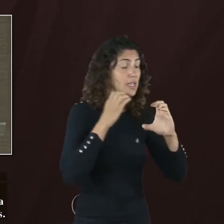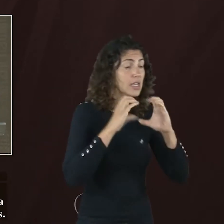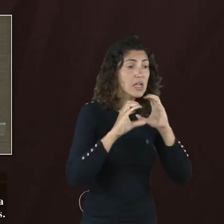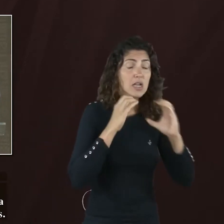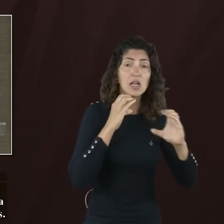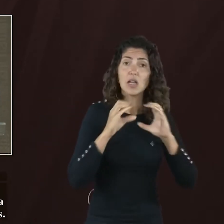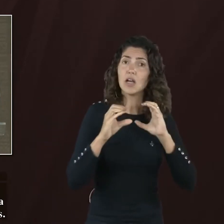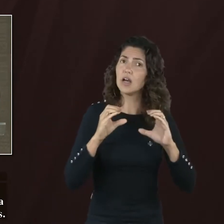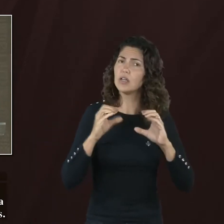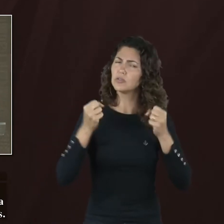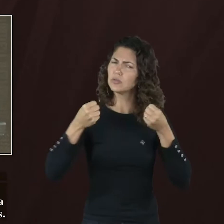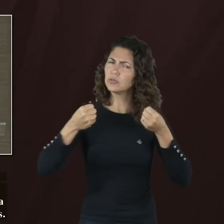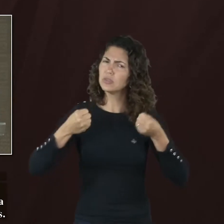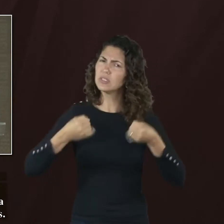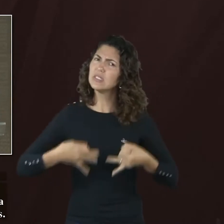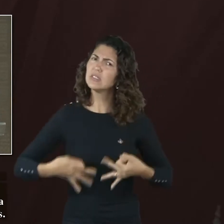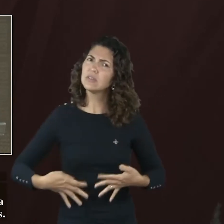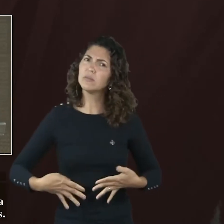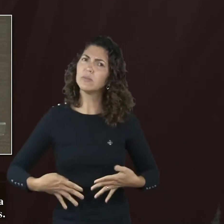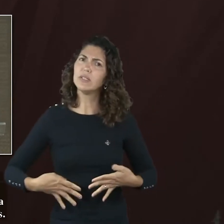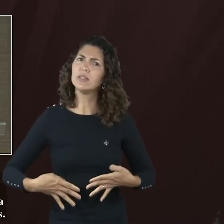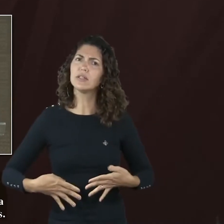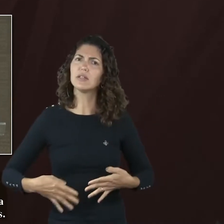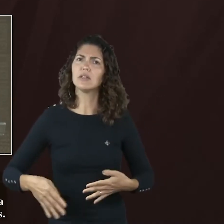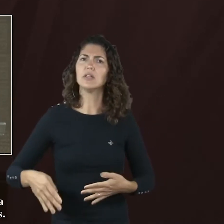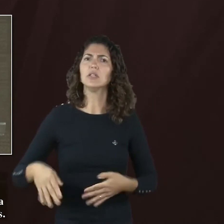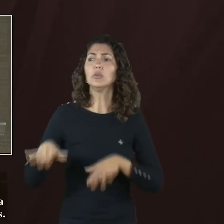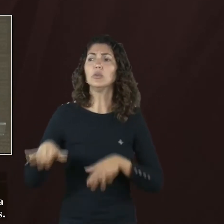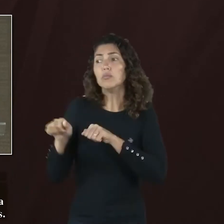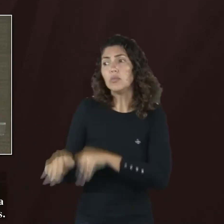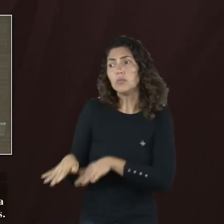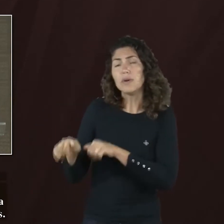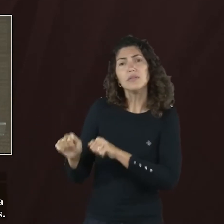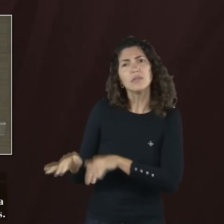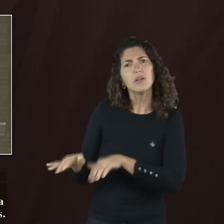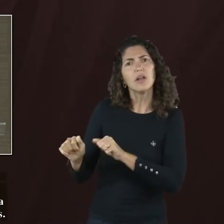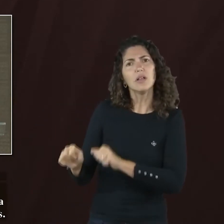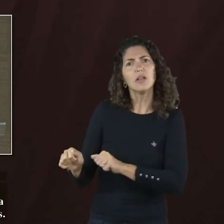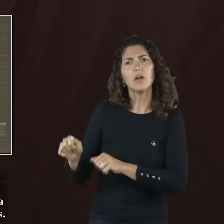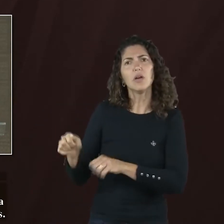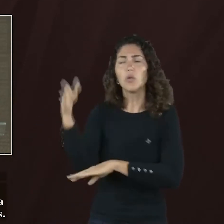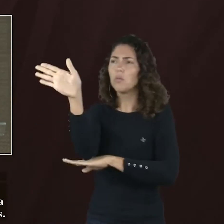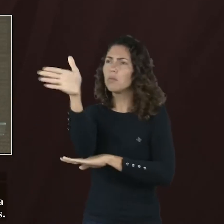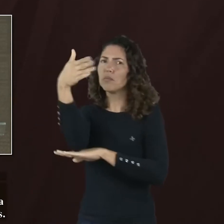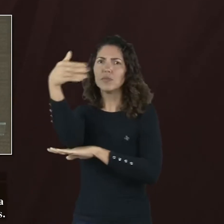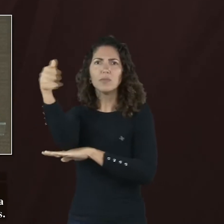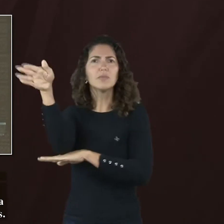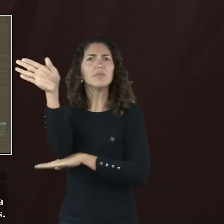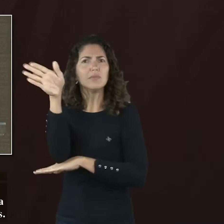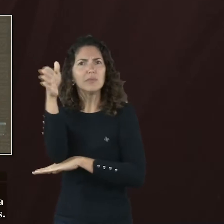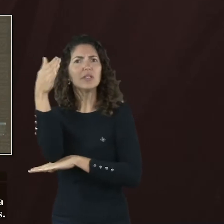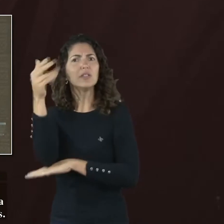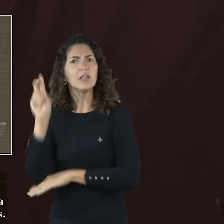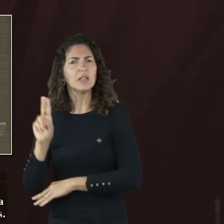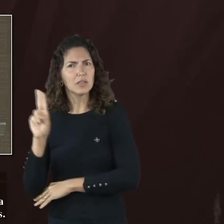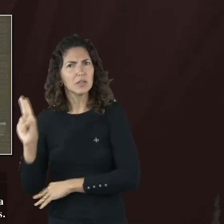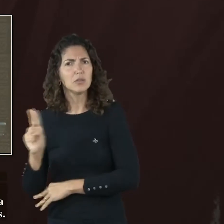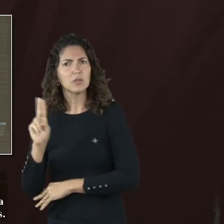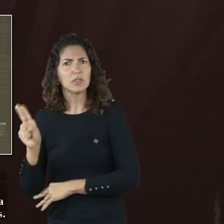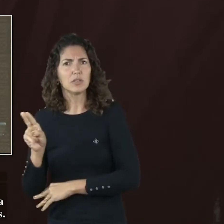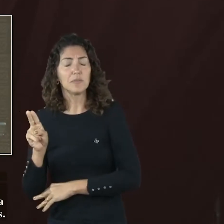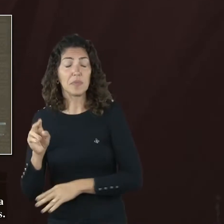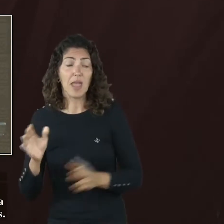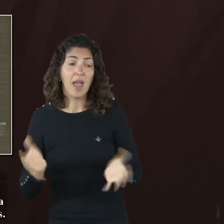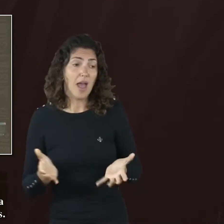do exército com bandeiras, né? E aqui no 24, no versículo 60,